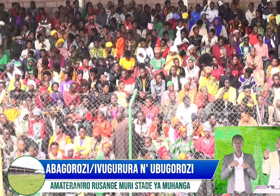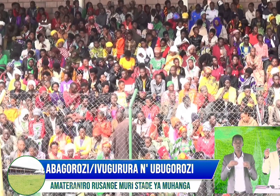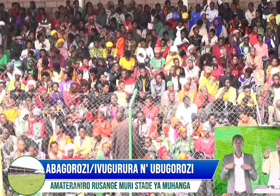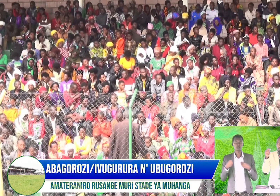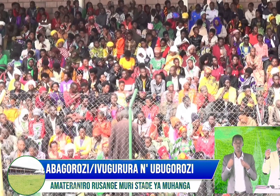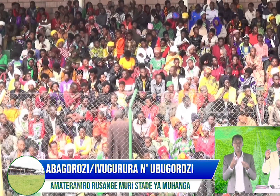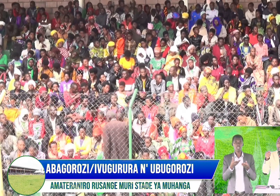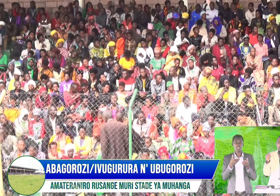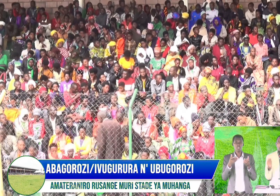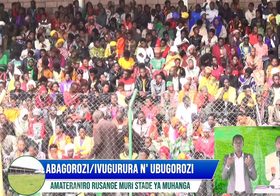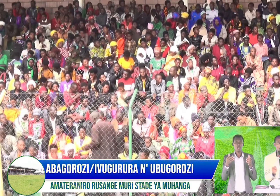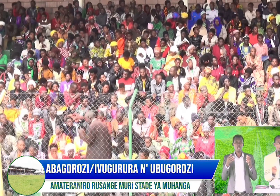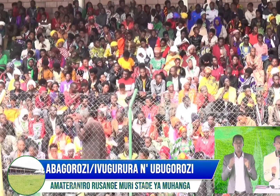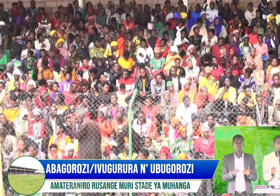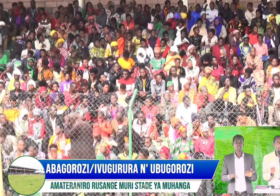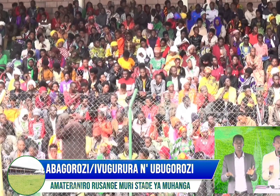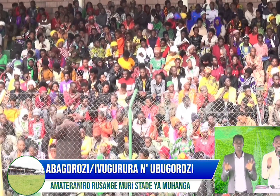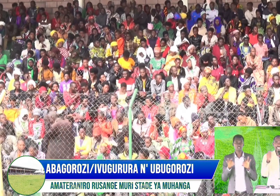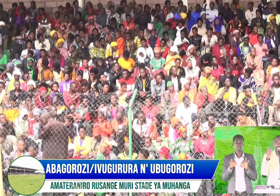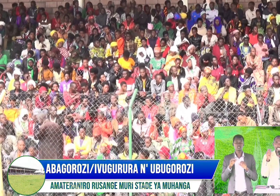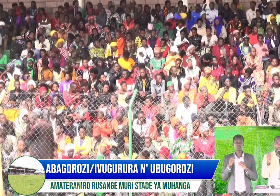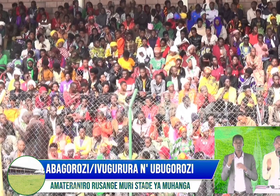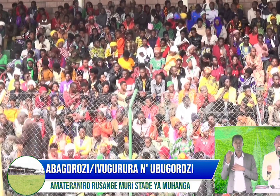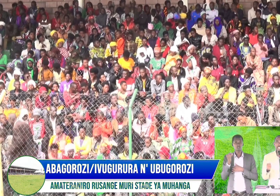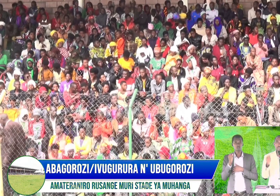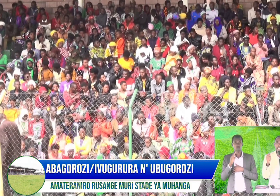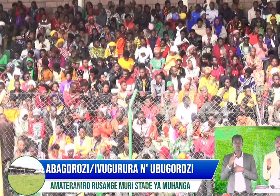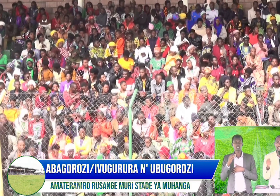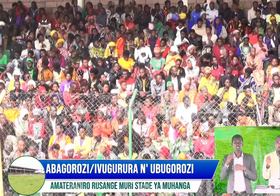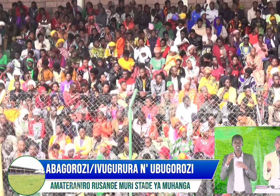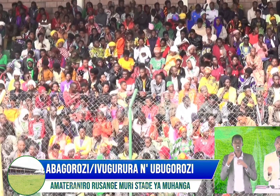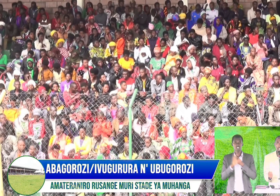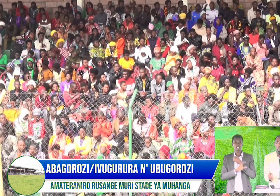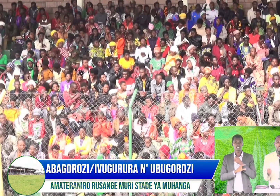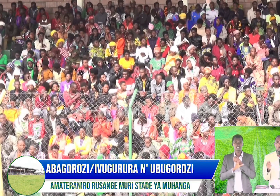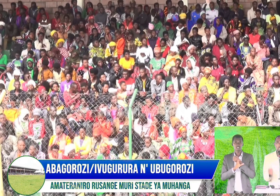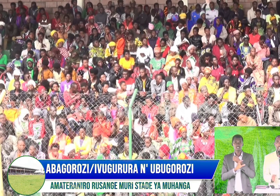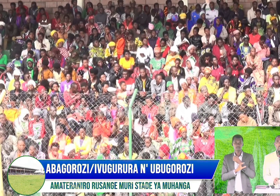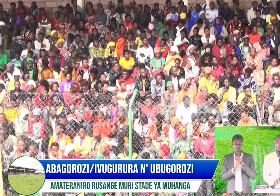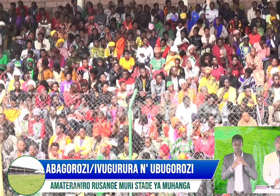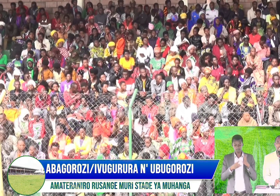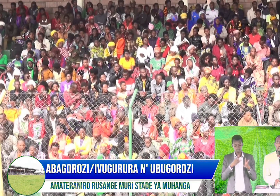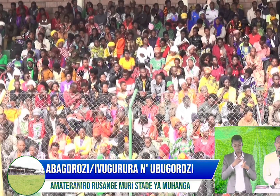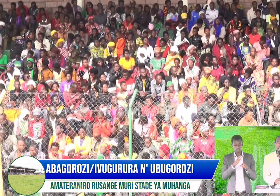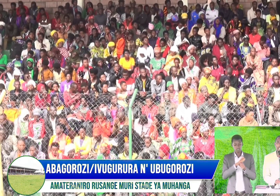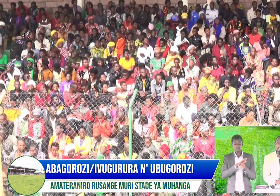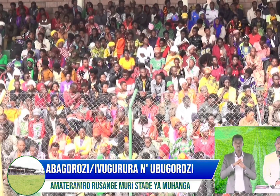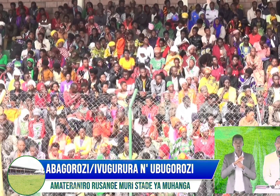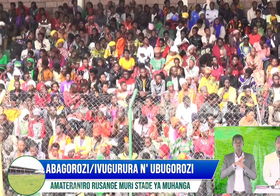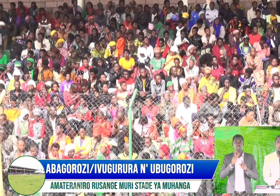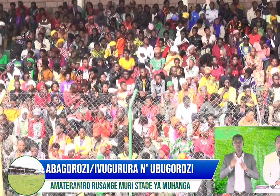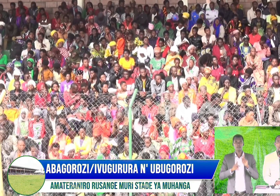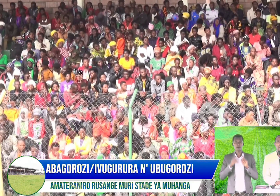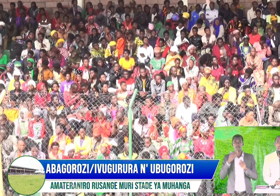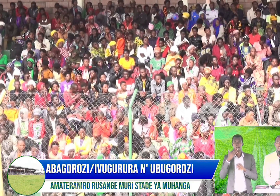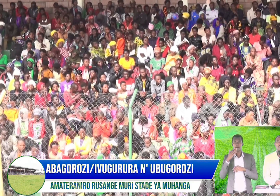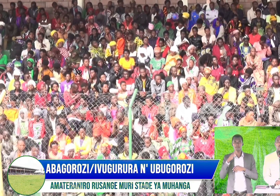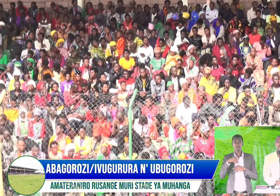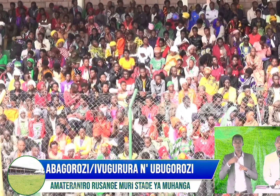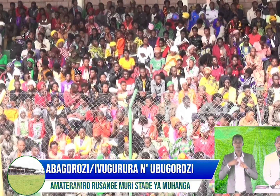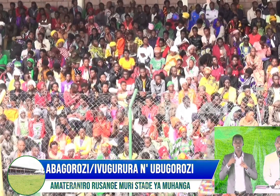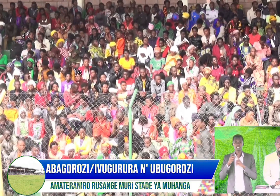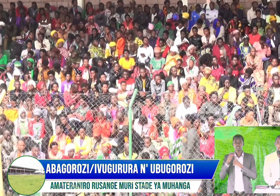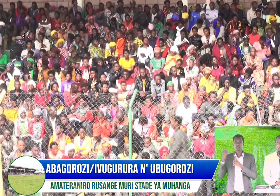Nubwo isi yuzuye abantu babi, ariko ijambo ry'Imana riri kutubwira ko dukwiriye kubafata nka bene data